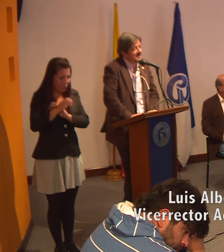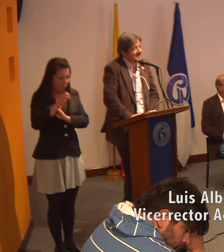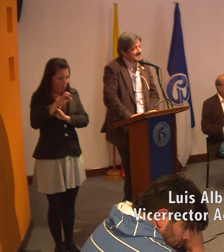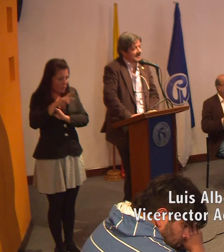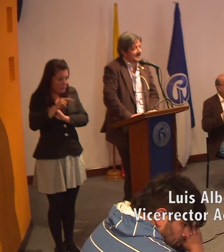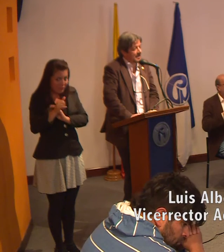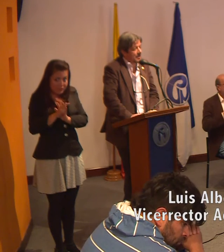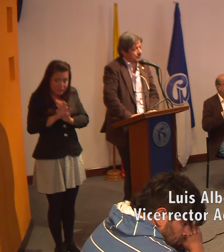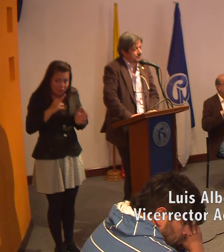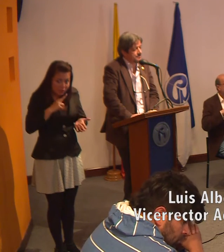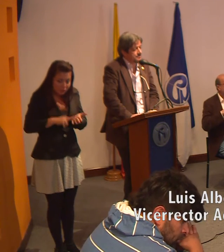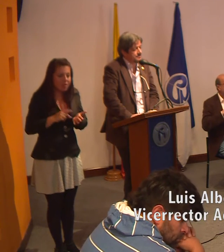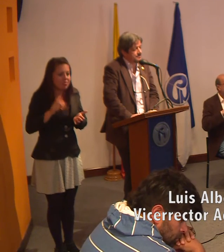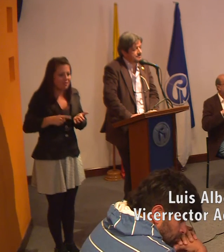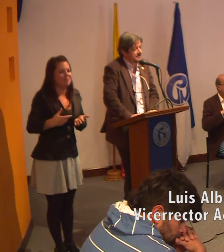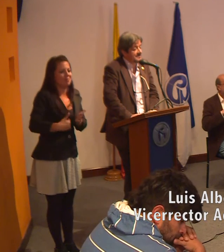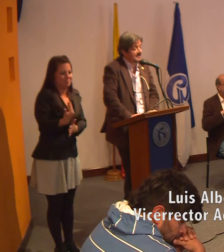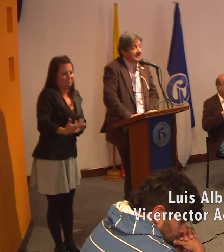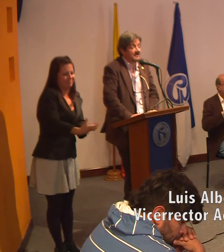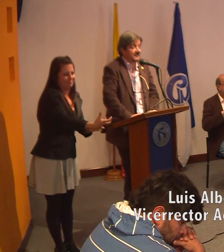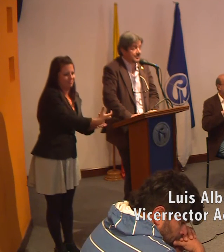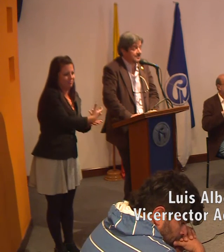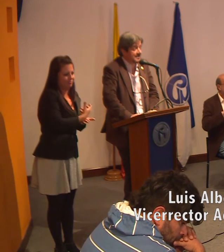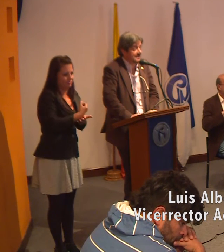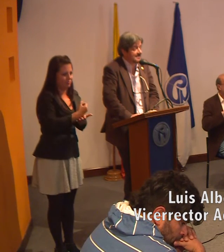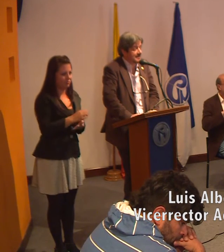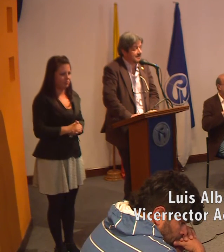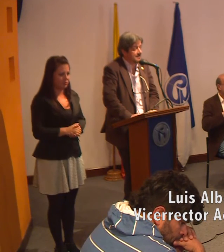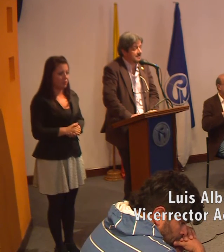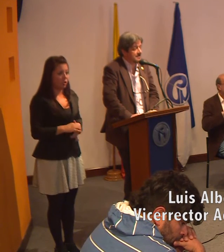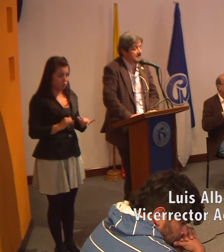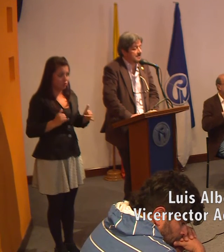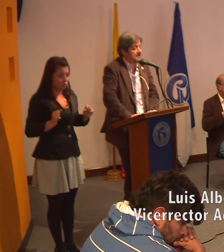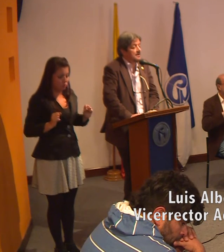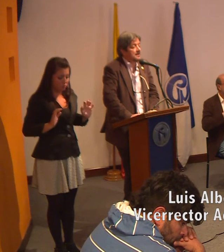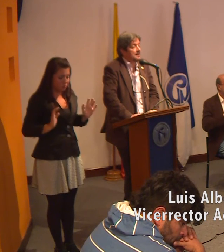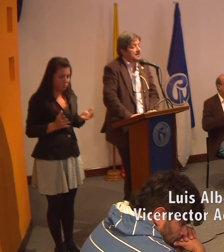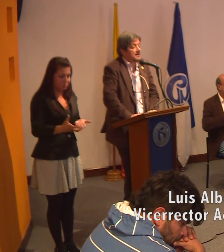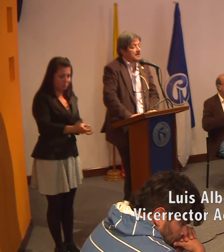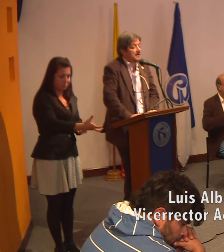se debe iniciar el recaudo. Y en efecto se inicia.